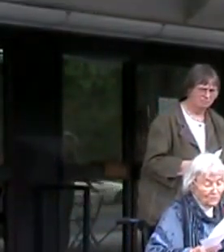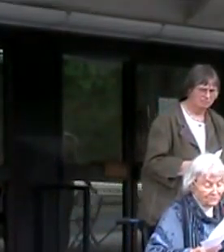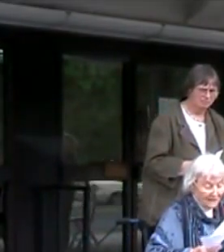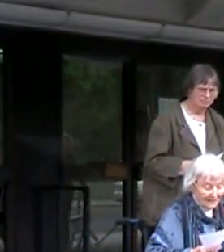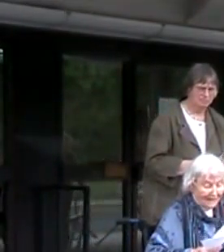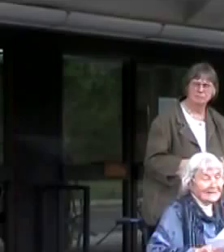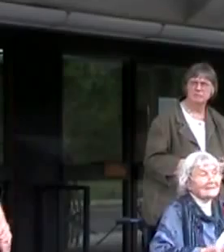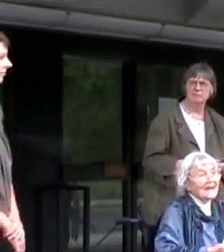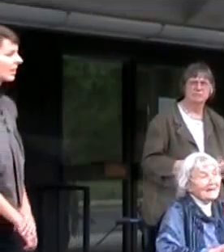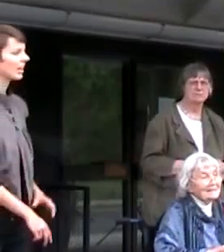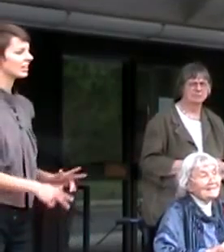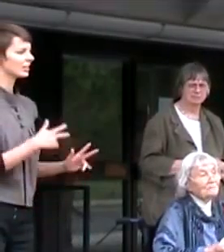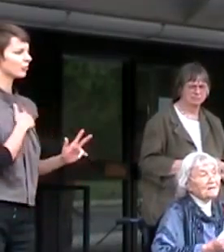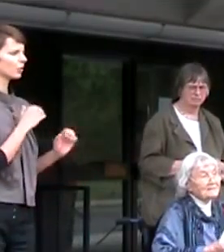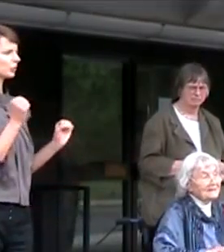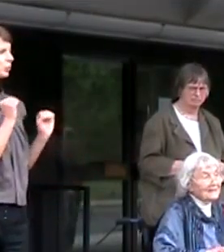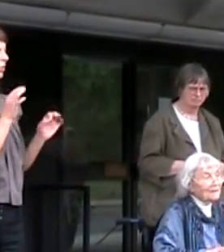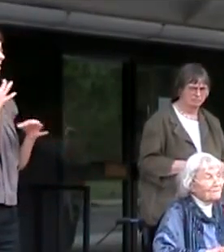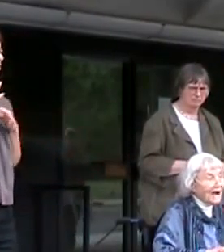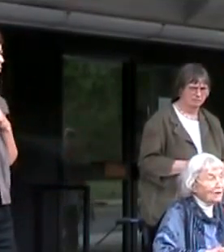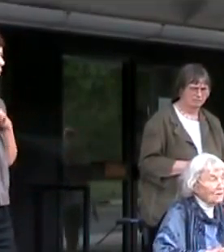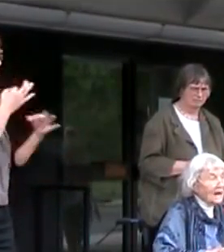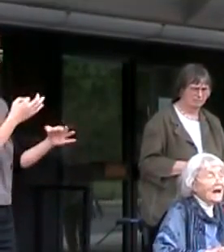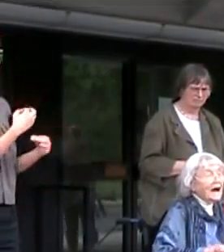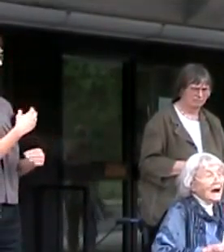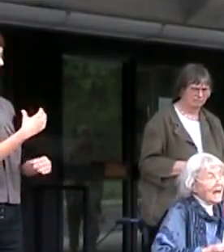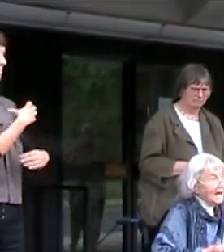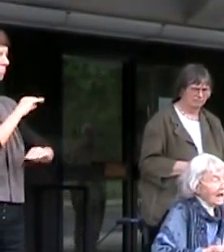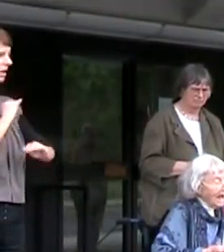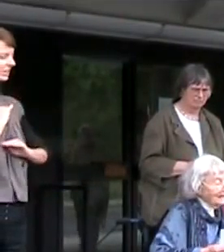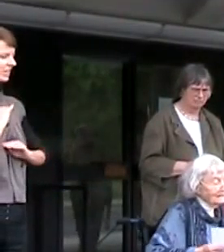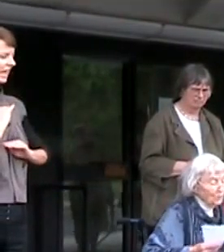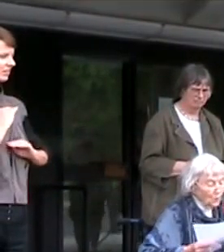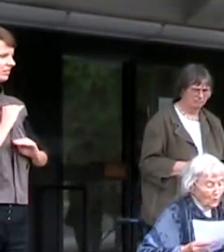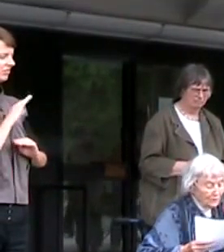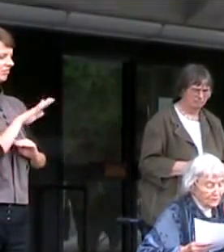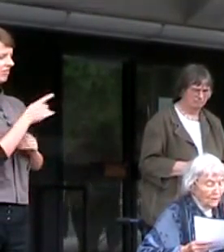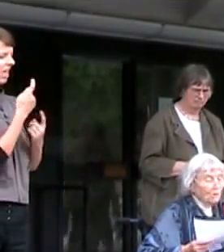dringend notwendig, dass endlich die Patientenerfahrungen